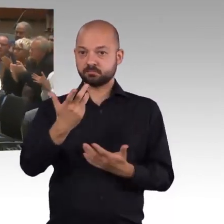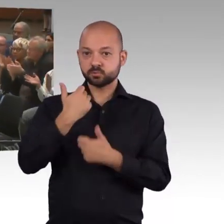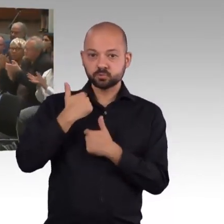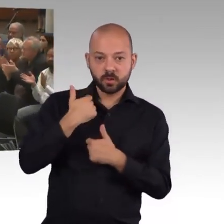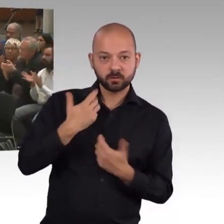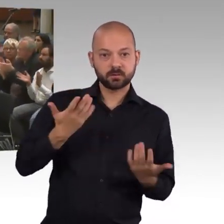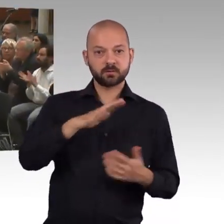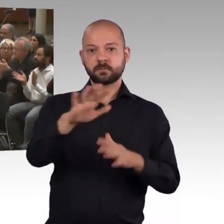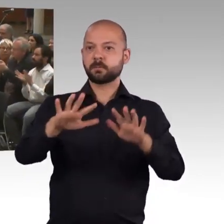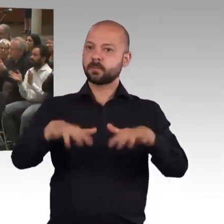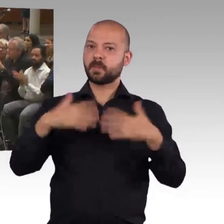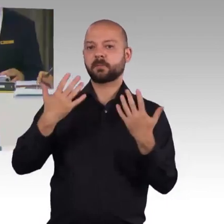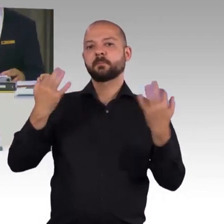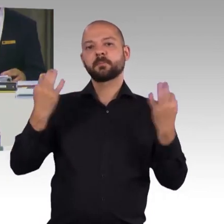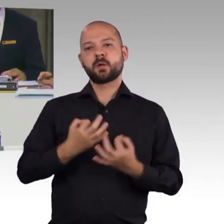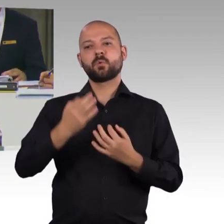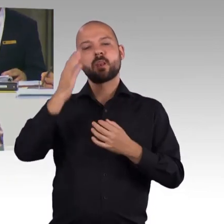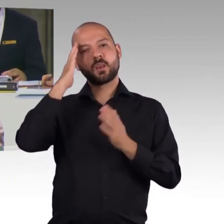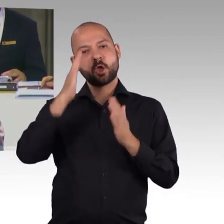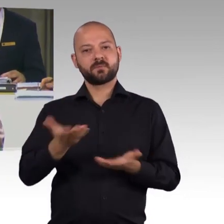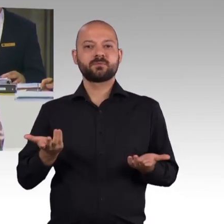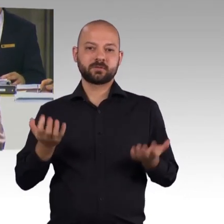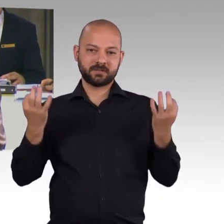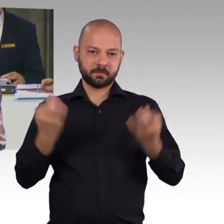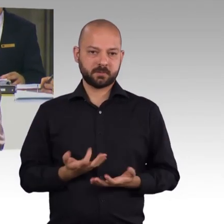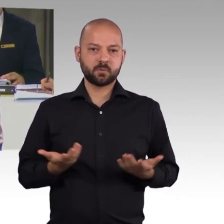Nächste Rednerin ist die Kollegin Agnieszka Brugger, Bündnis 90 Die Grünen.